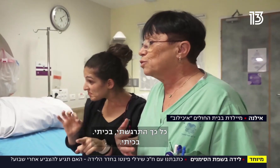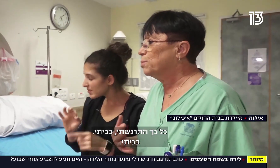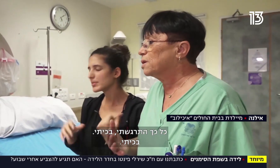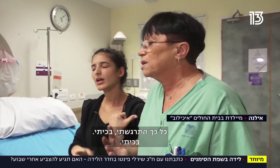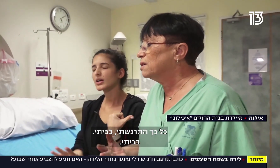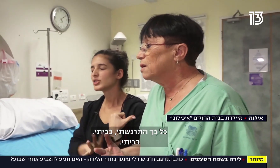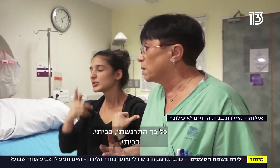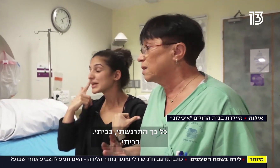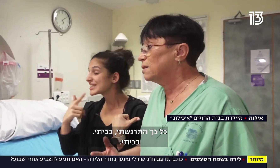התרגשתי, בכיתי, בכיתי.